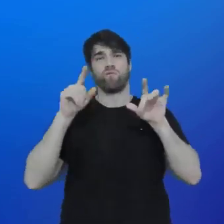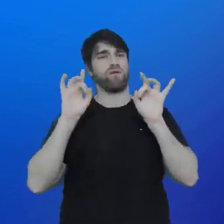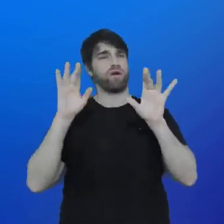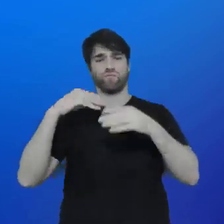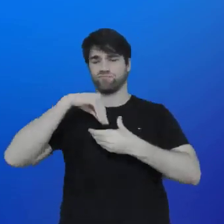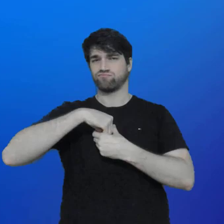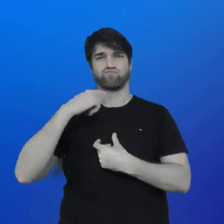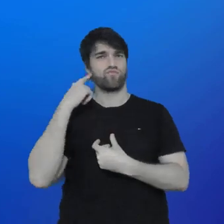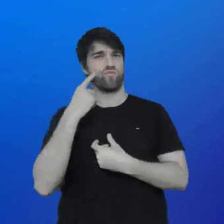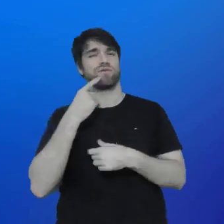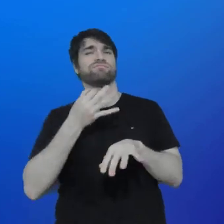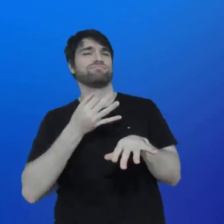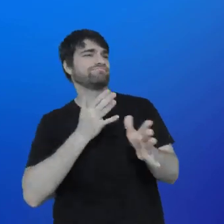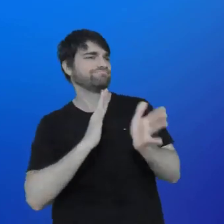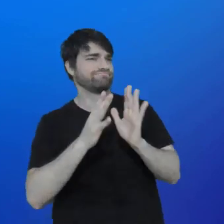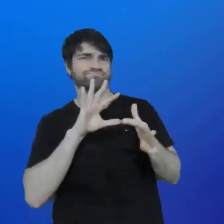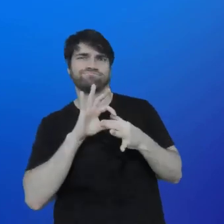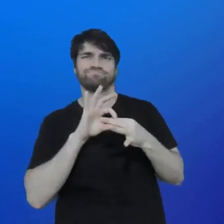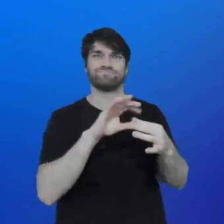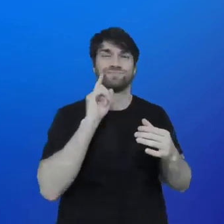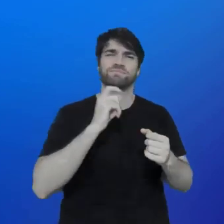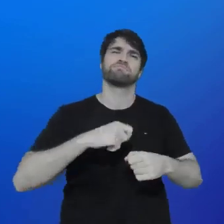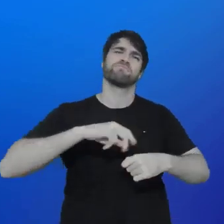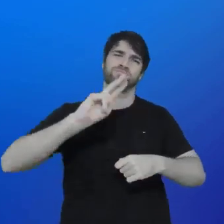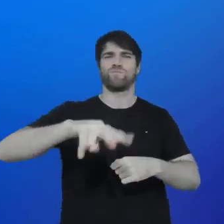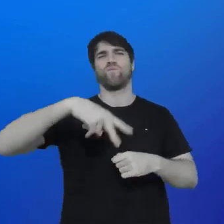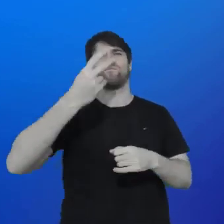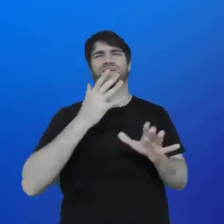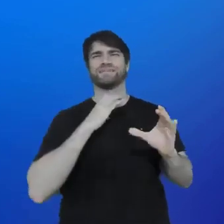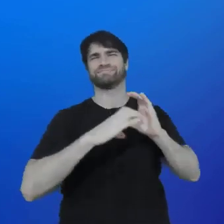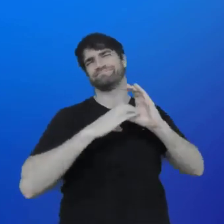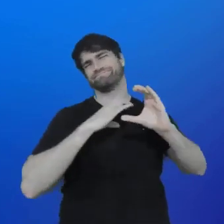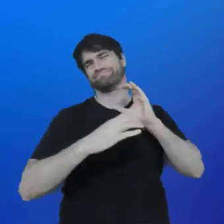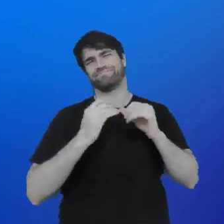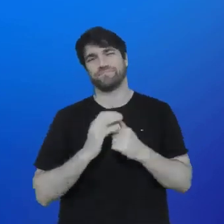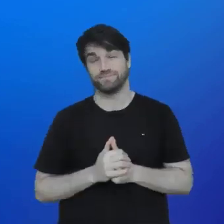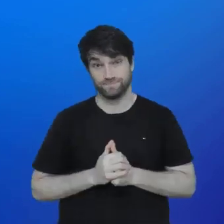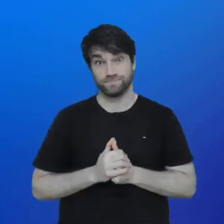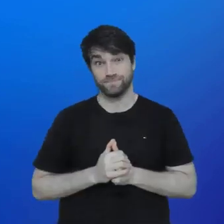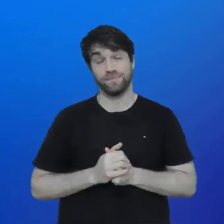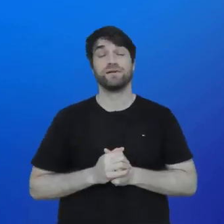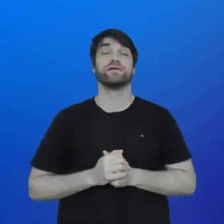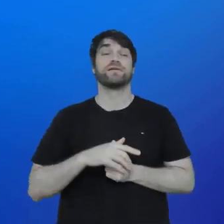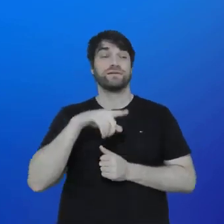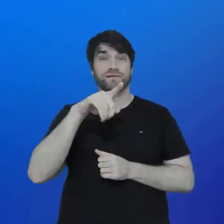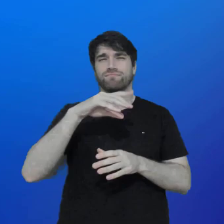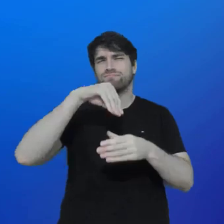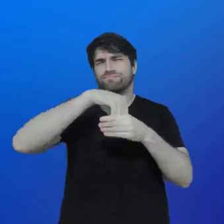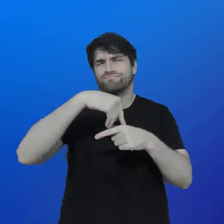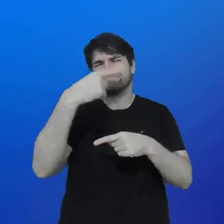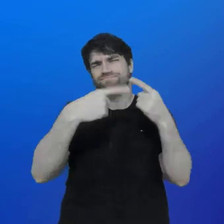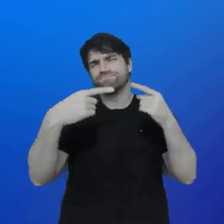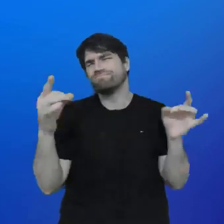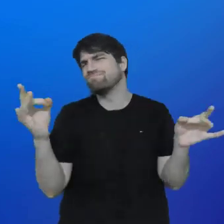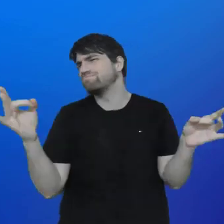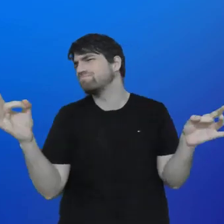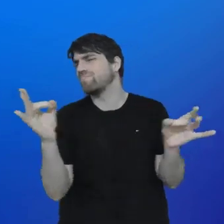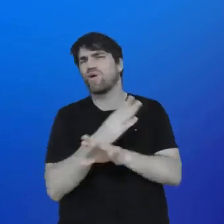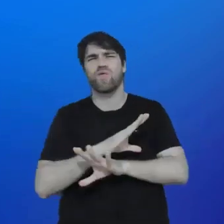sordo, cuya lengua natural es la lengua de señas, lo que hace que la comunicación en el aula sea doblemente eficaz. Por esta y otras cosas es que digo que en la